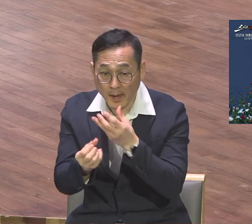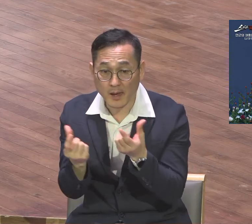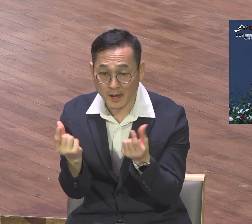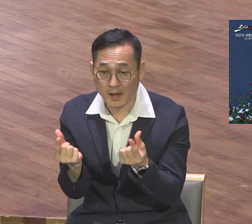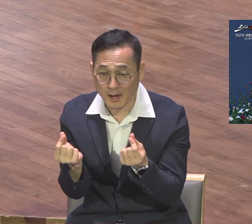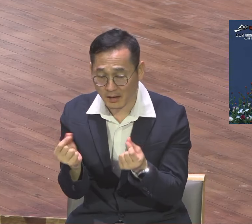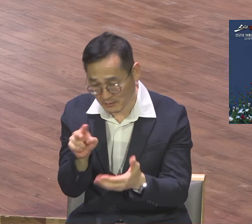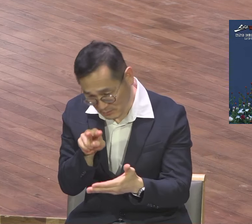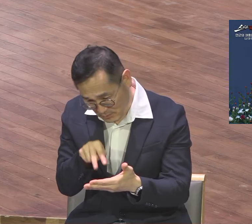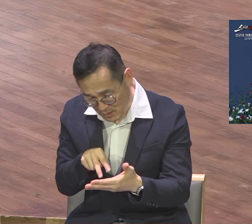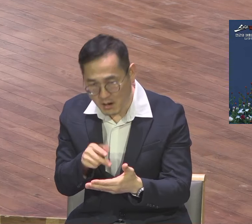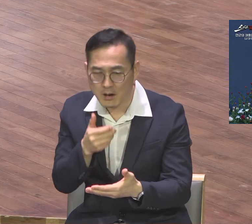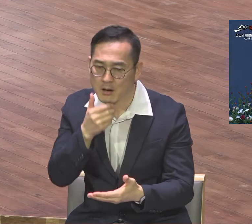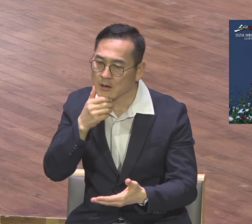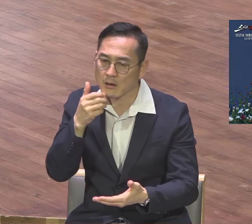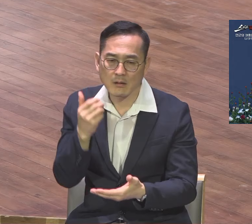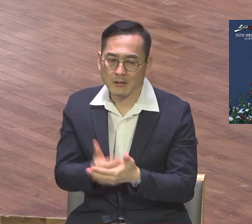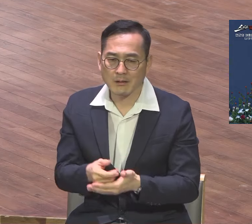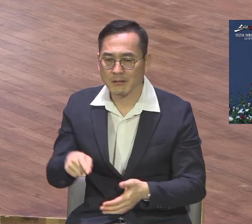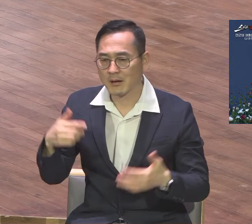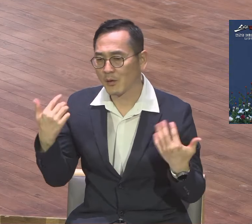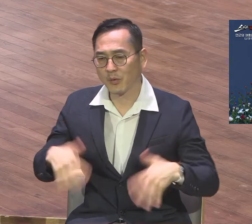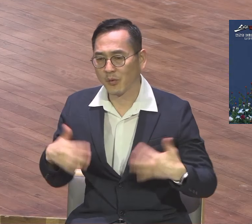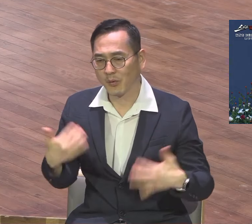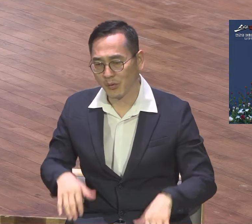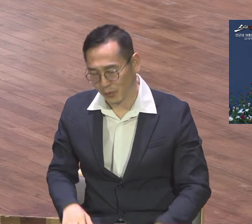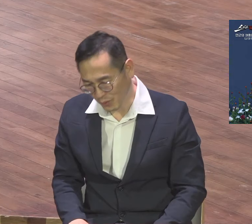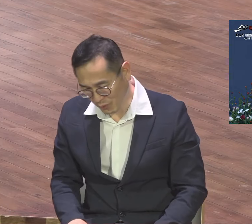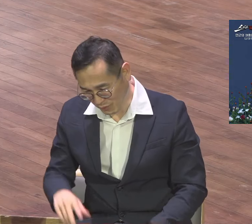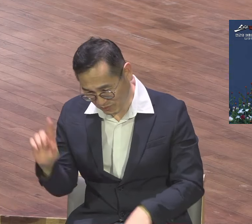좀 감탄할 정도예요. 하, 대단하다.